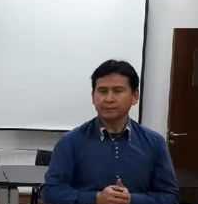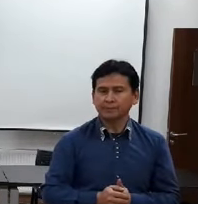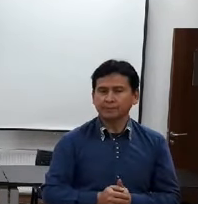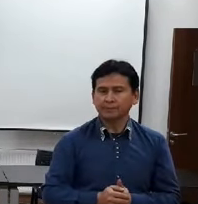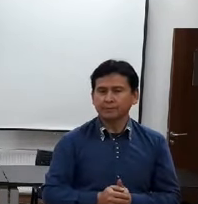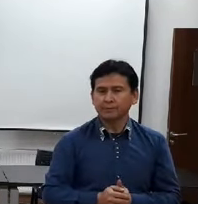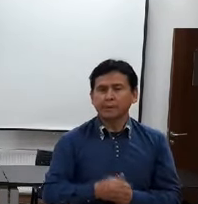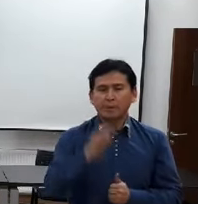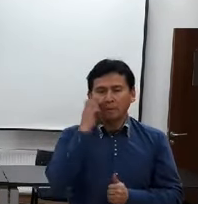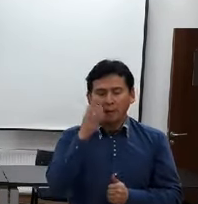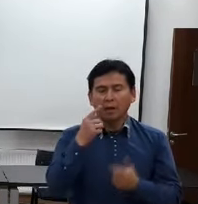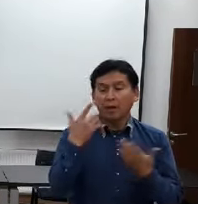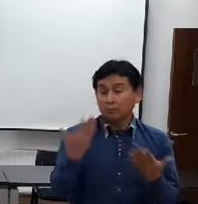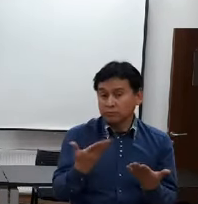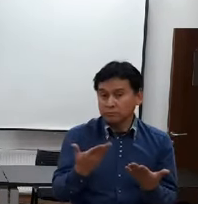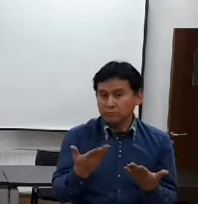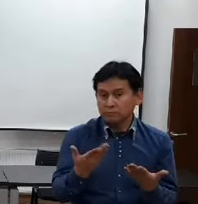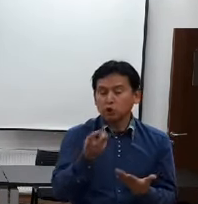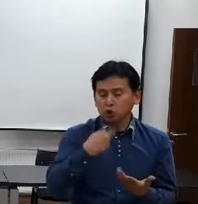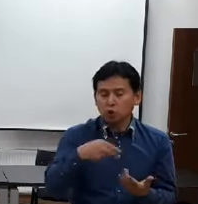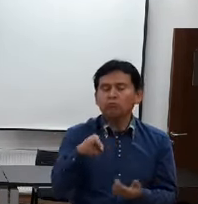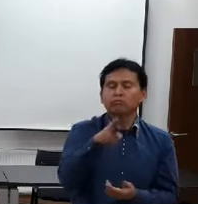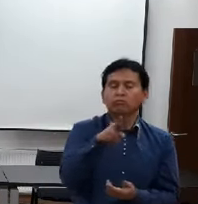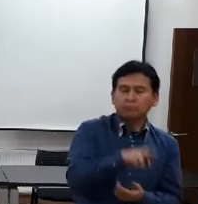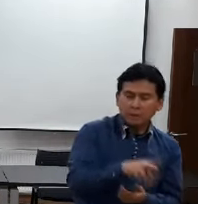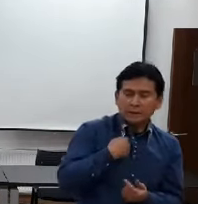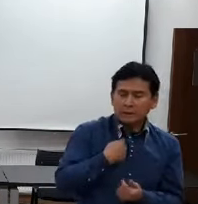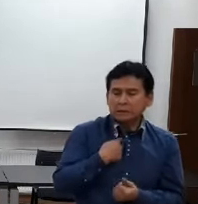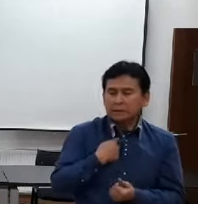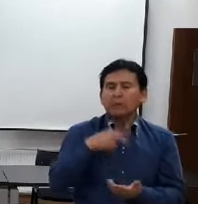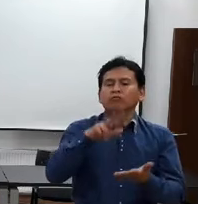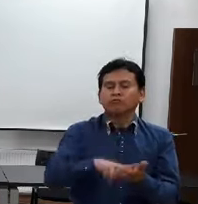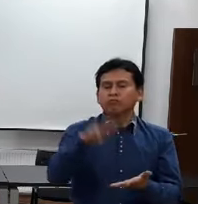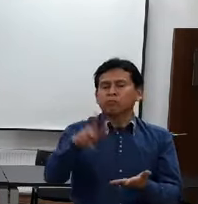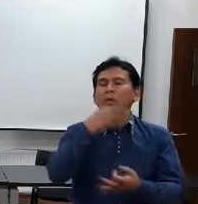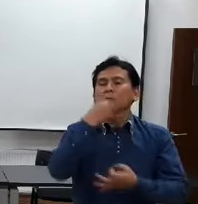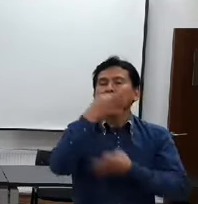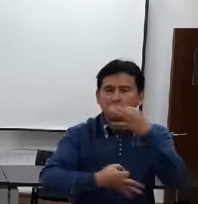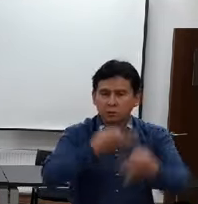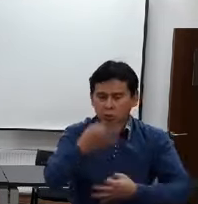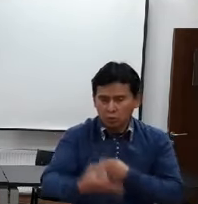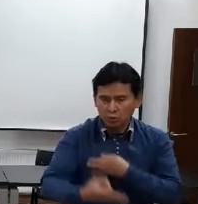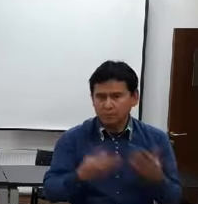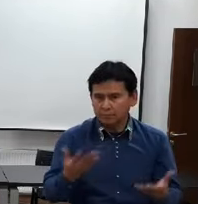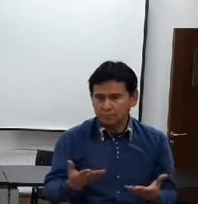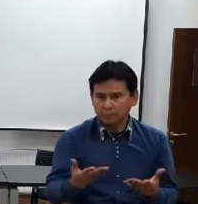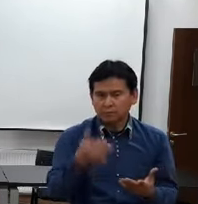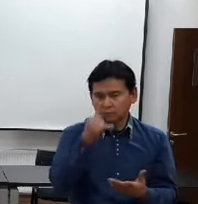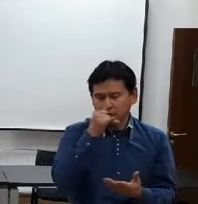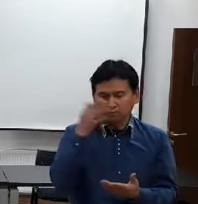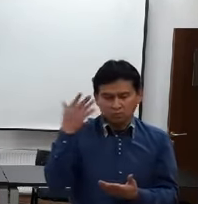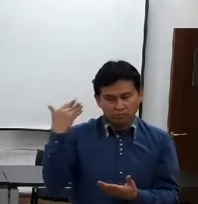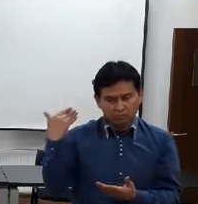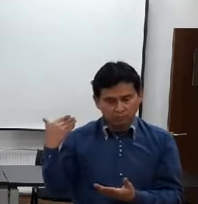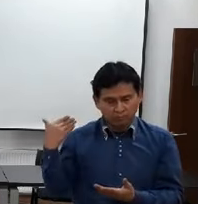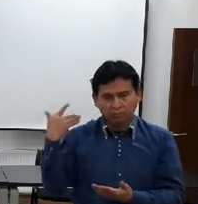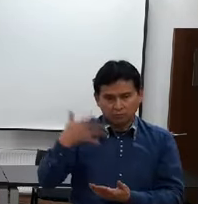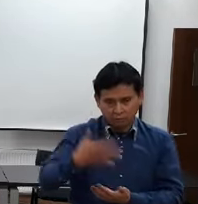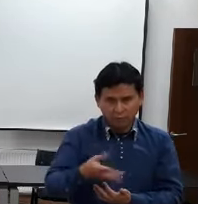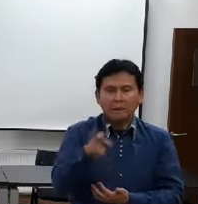para esto yo quiero ratificar y reafirmar lo que hemos venido señalando desde hace ya algunas semanas